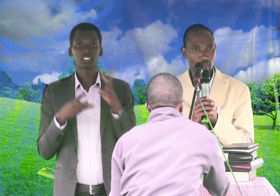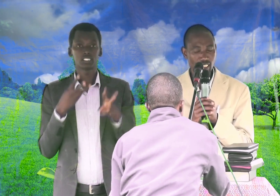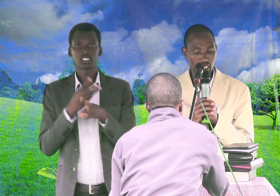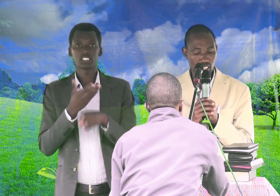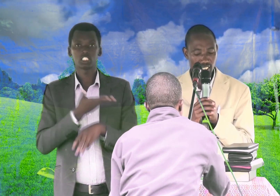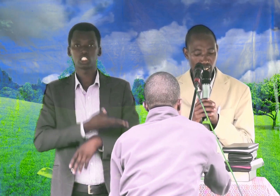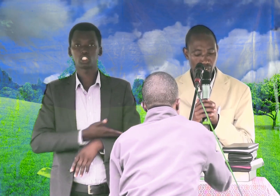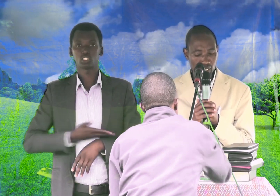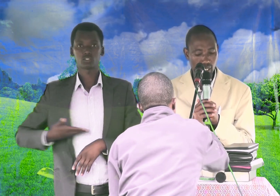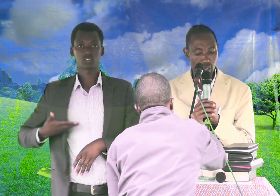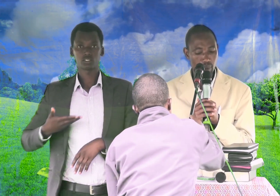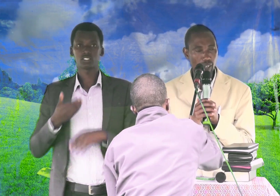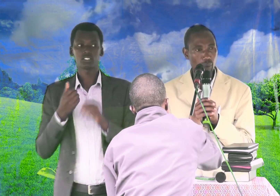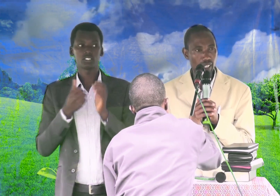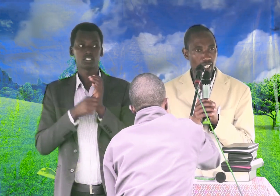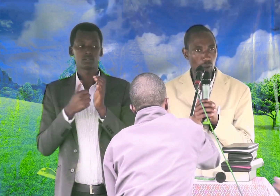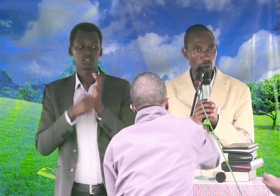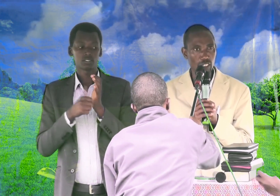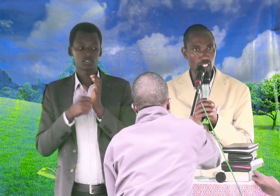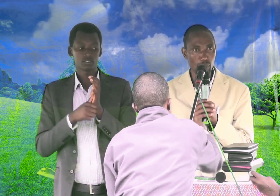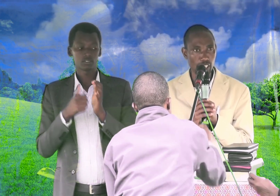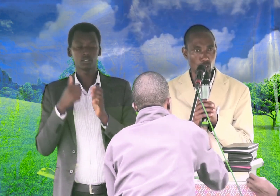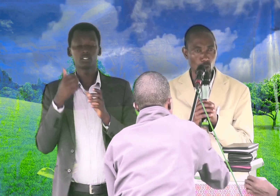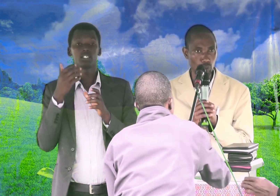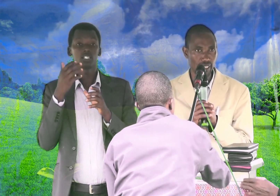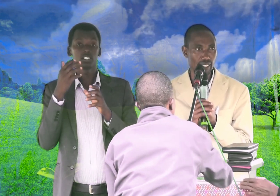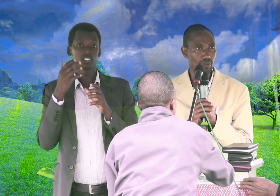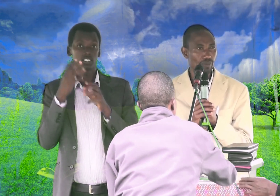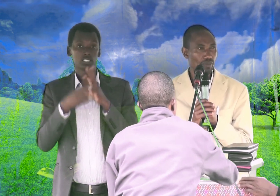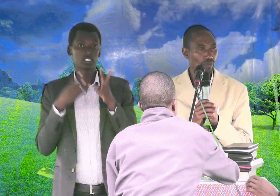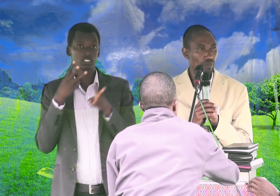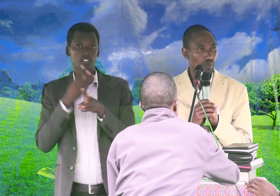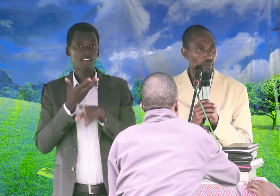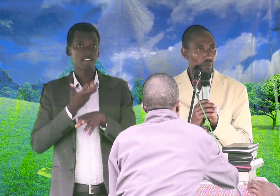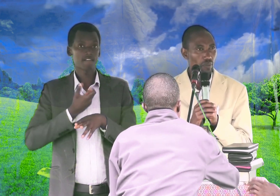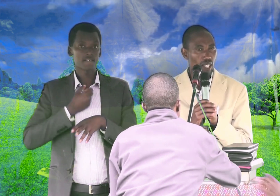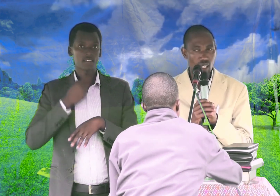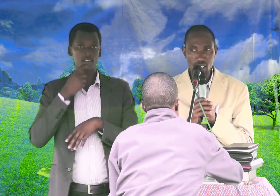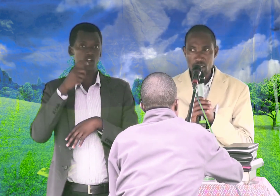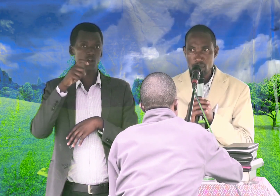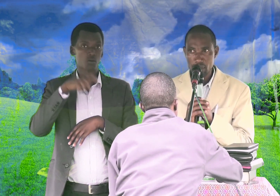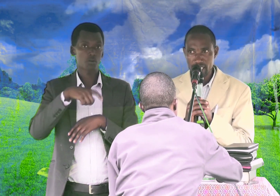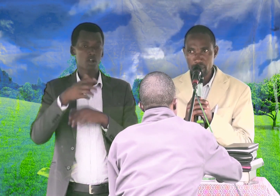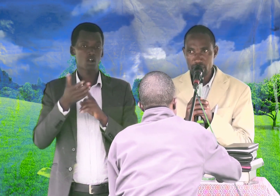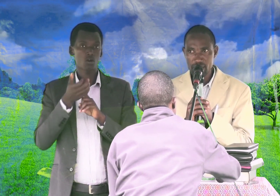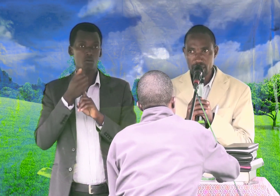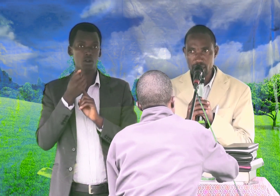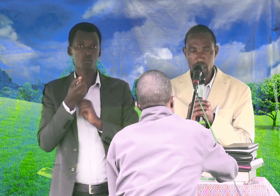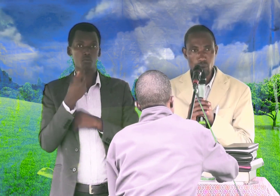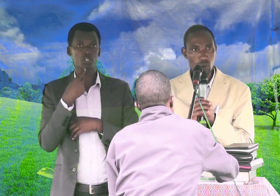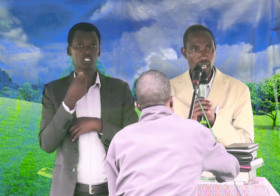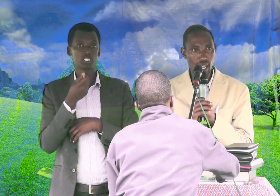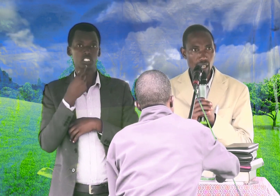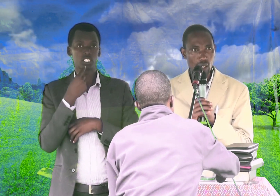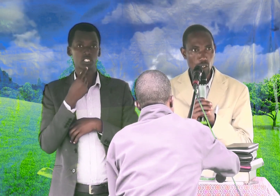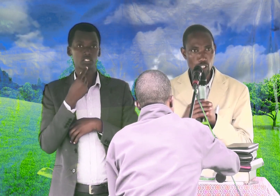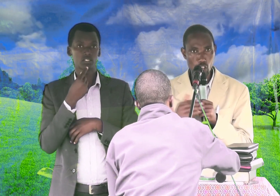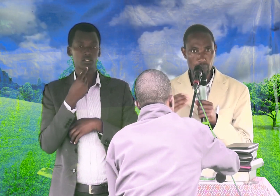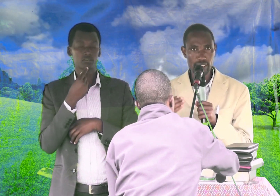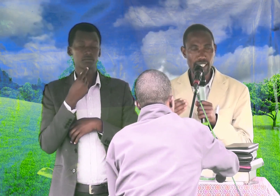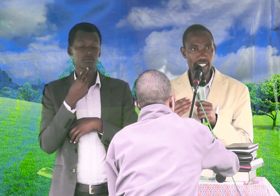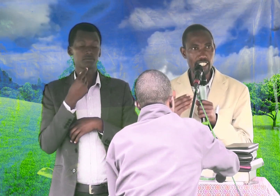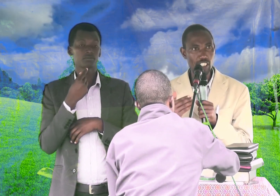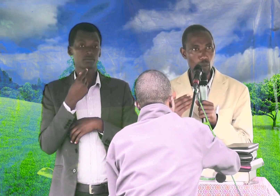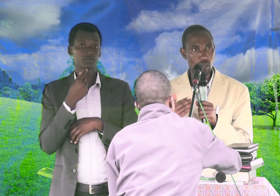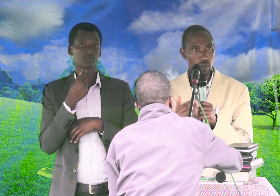kandi ikibazo isi ifite birakwiriye ko kibonerwa umuti. Muri iyi minsi y'imperuka,